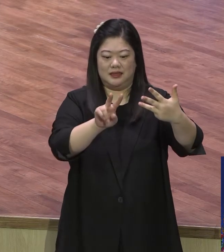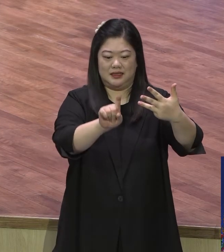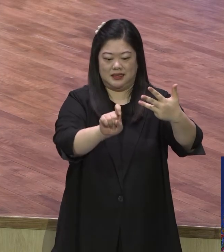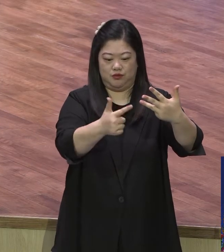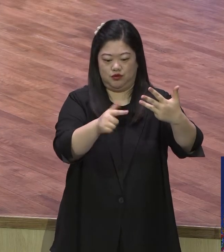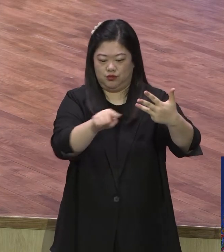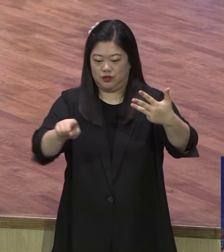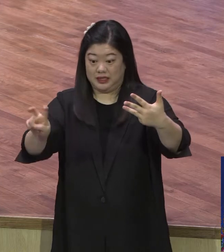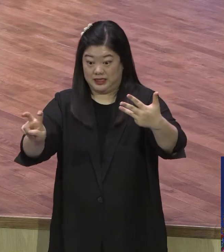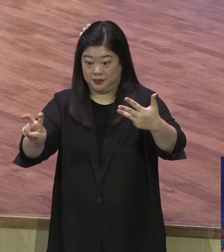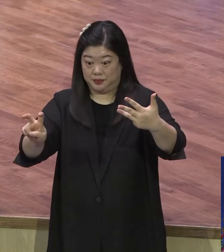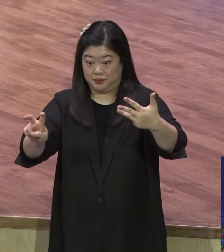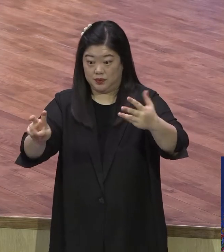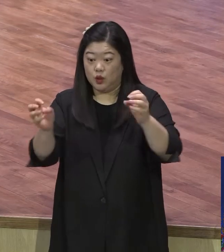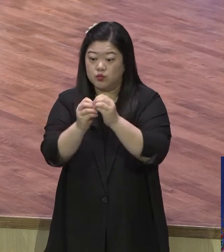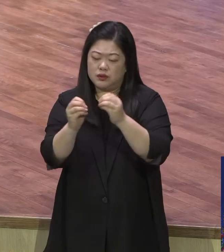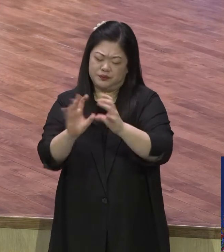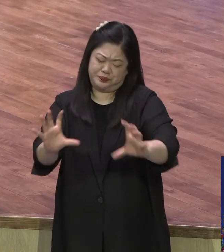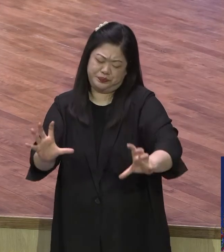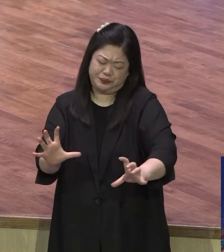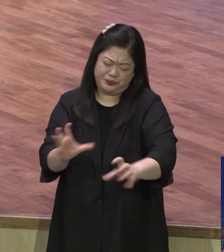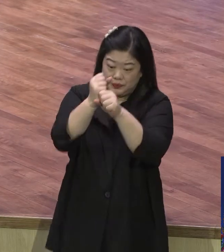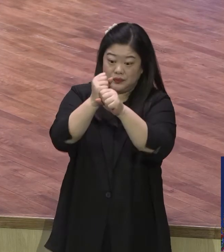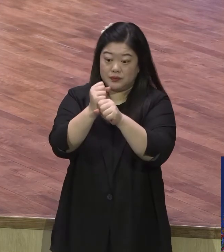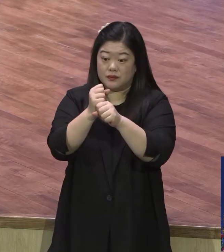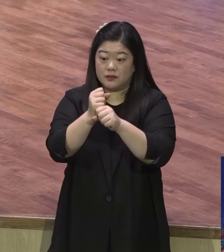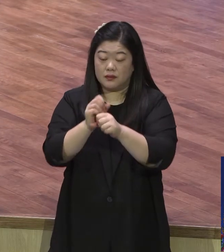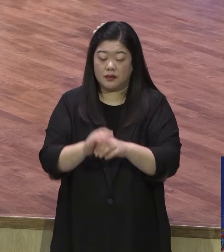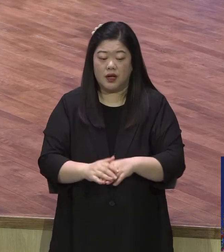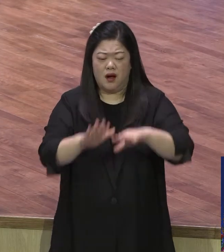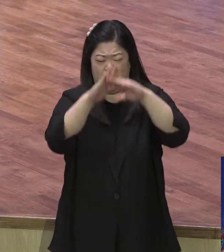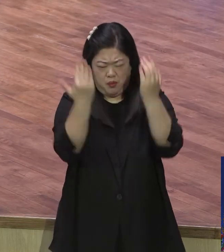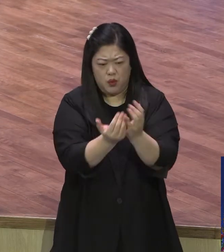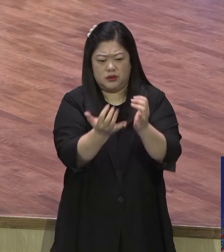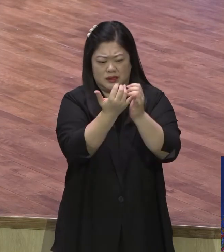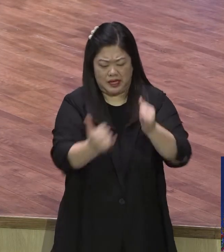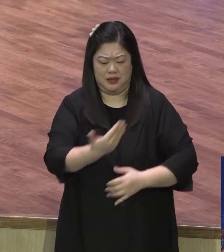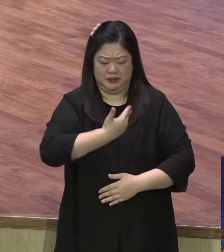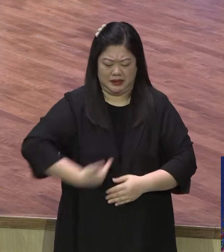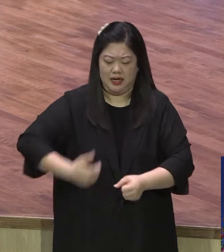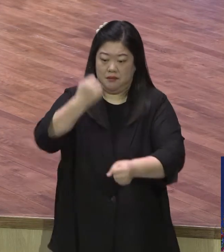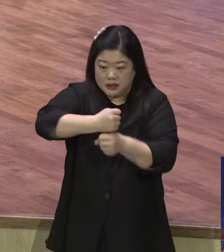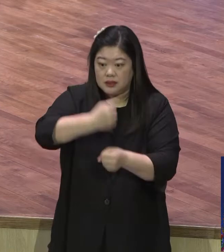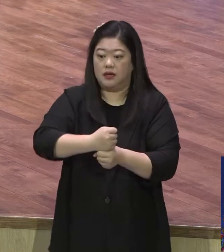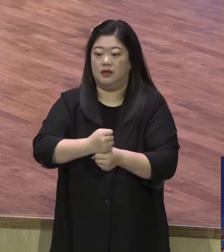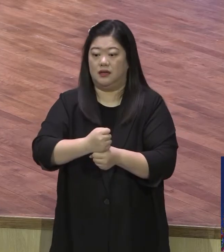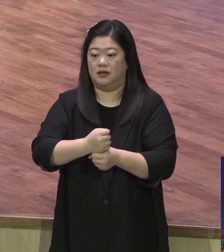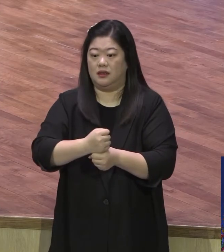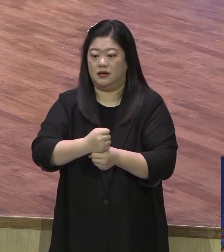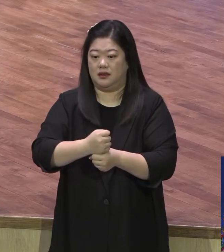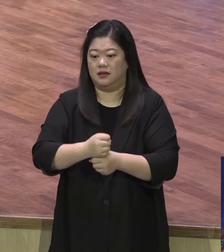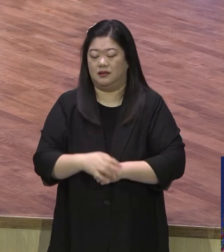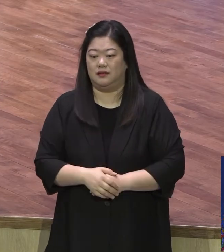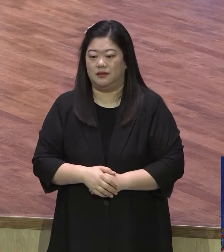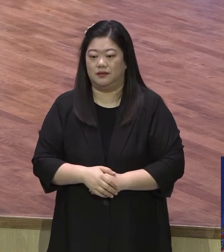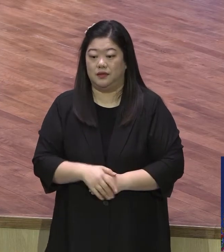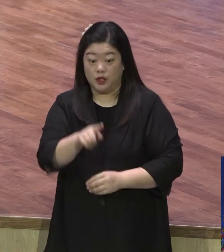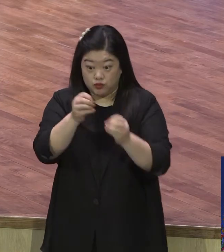삼으라는 것입니다 모든 민족을 본문에 보면 여러가지 동사적 표현이 나오는데 너희는 가서